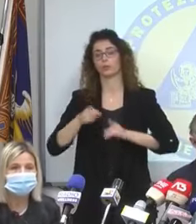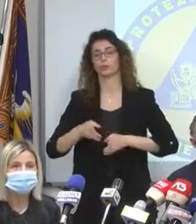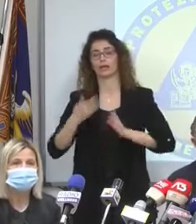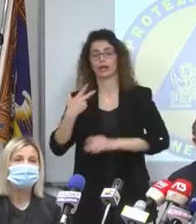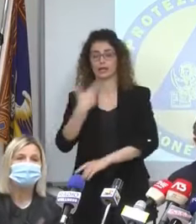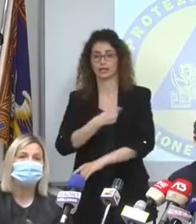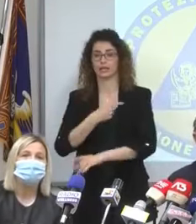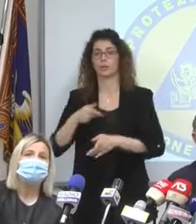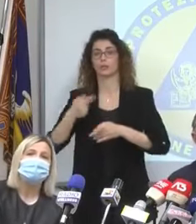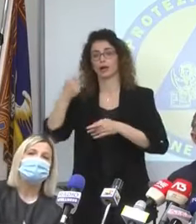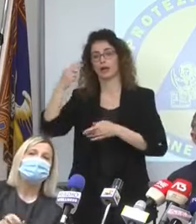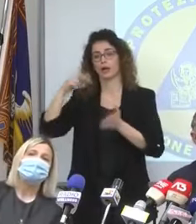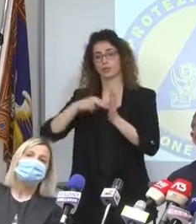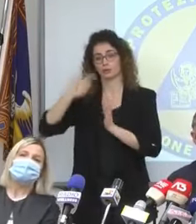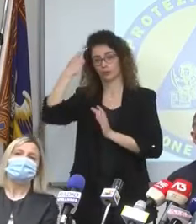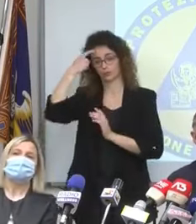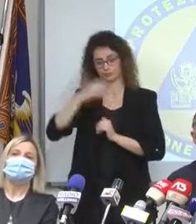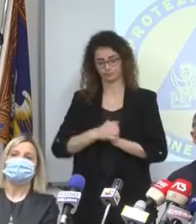mentale. Grazie mille.